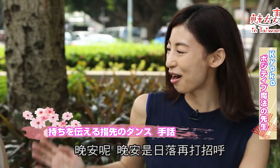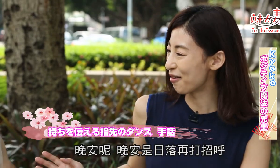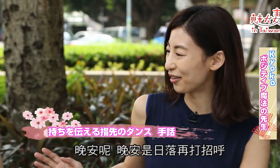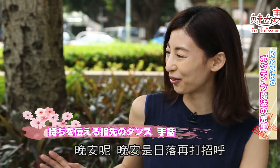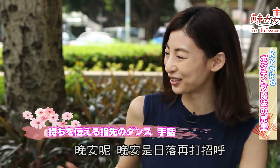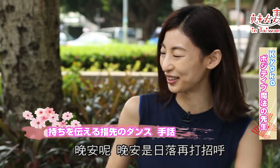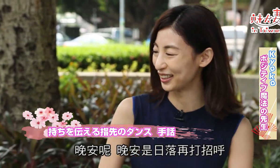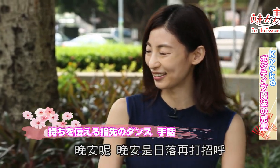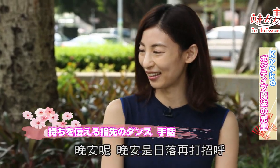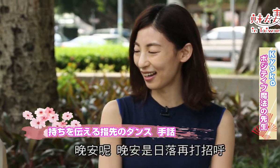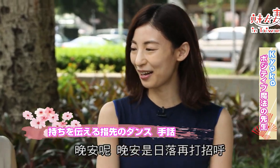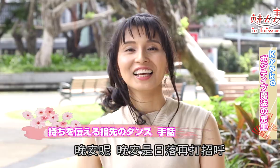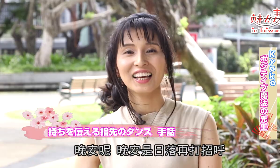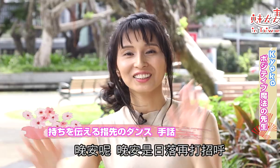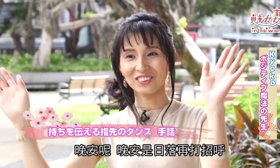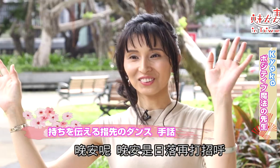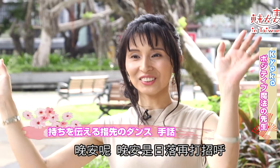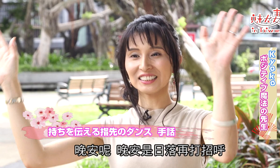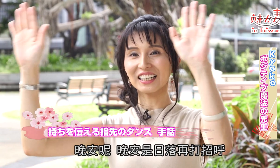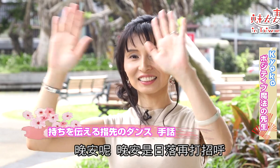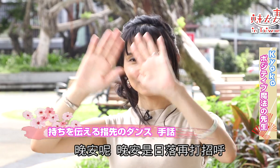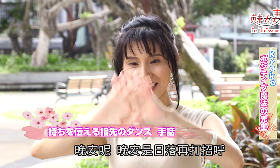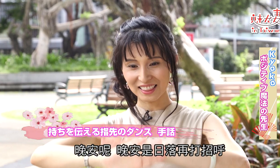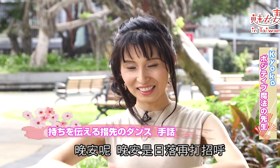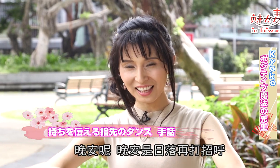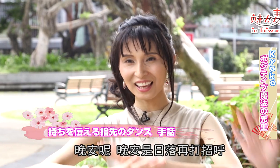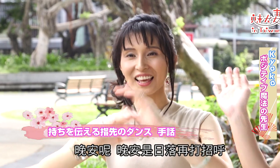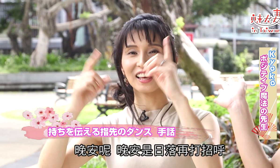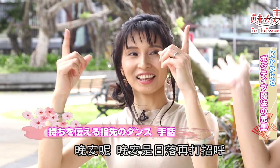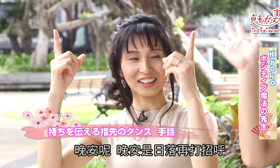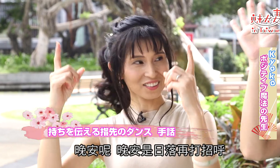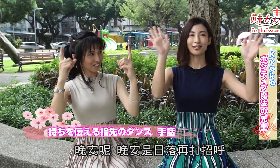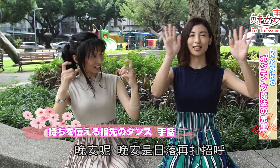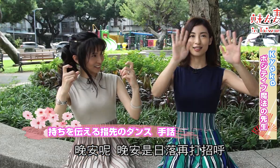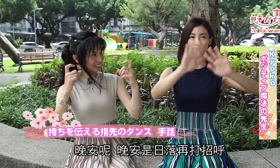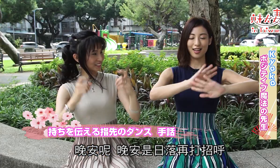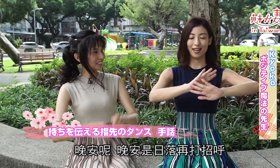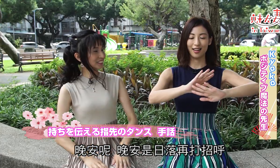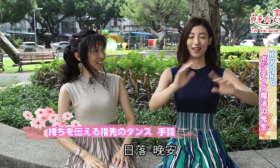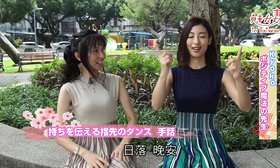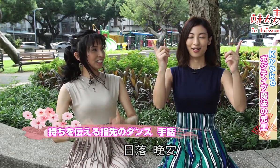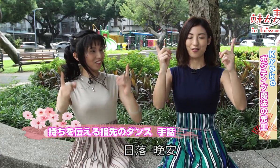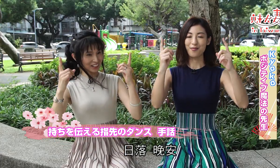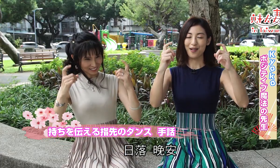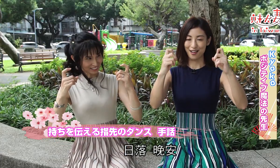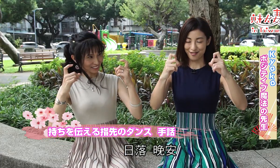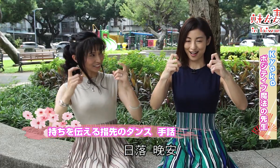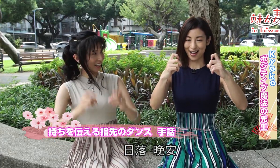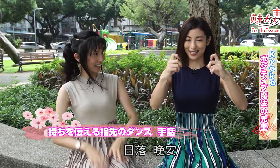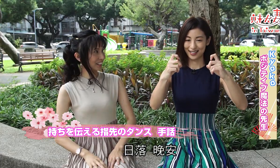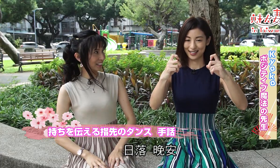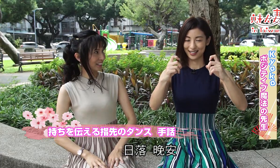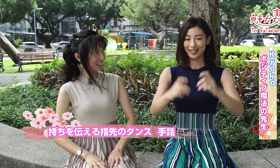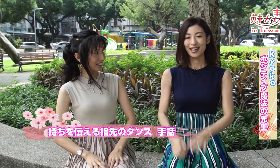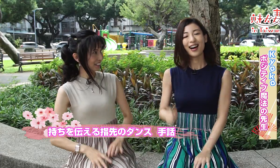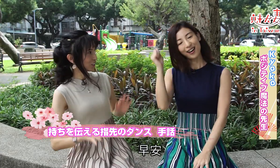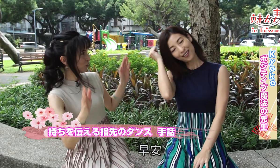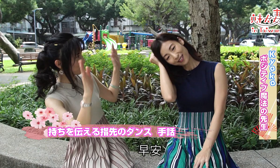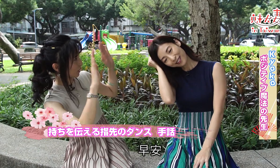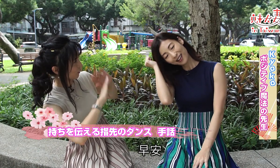こんばんは、はですね、はい、あのこう日が暮れて、 ご挨拶、 はい、ご挨拶、 はい、 こんばんは、 そう